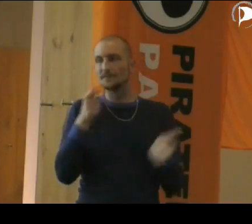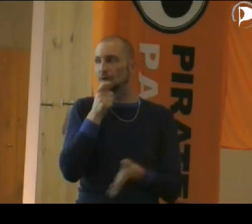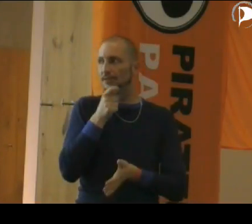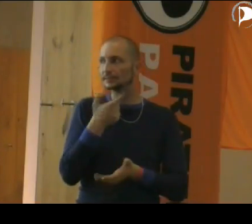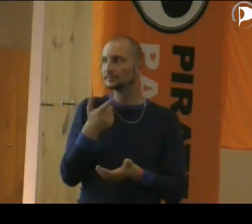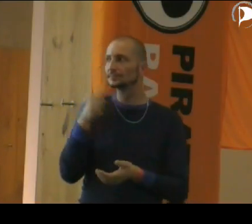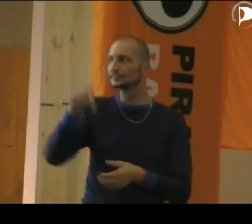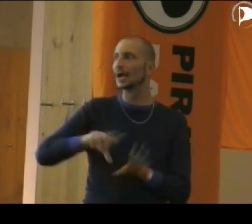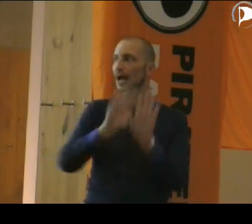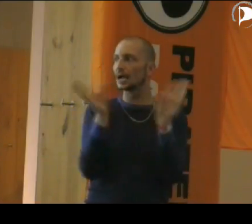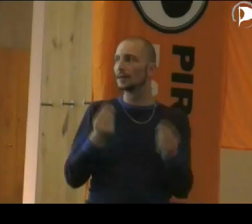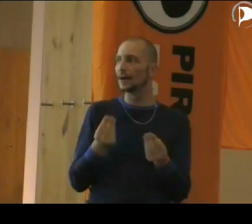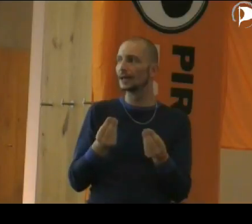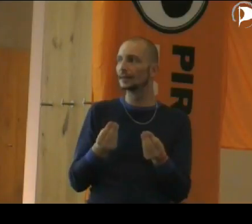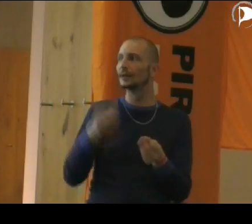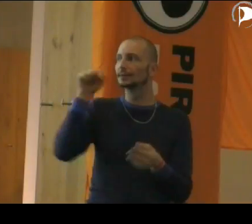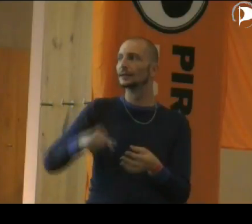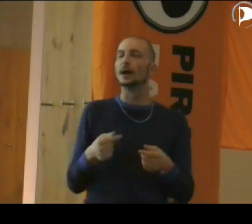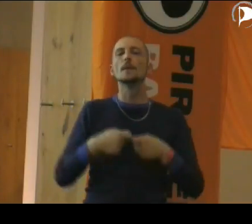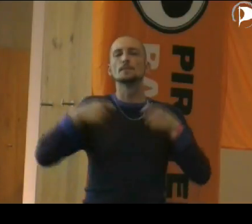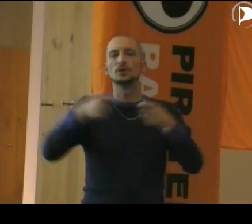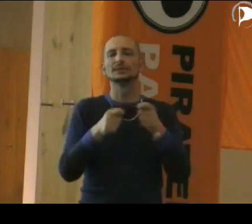mehr sage ich dazu